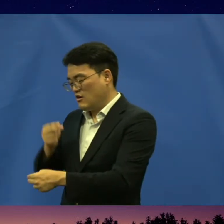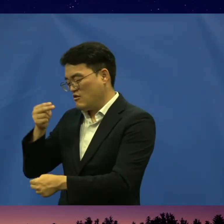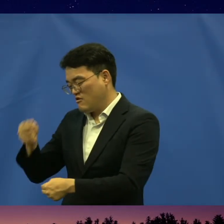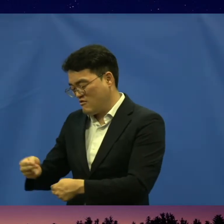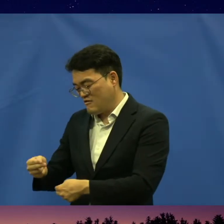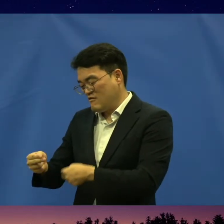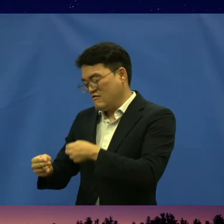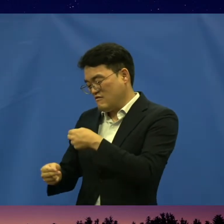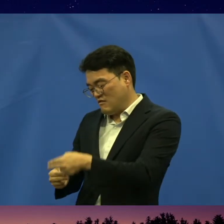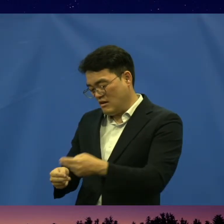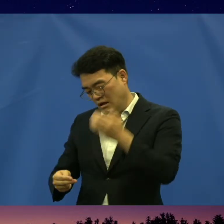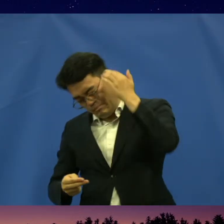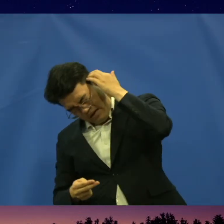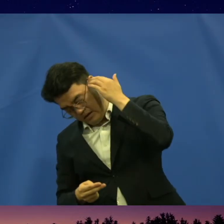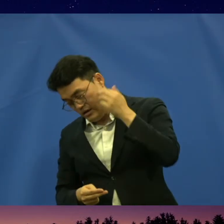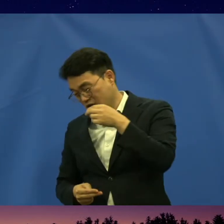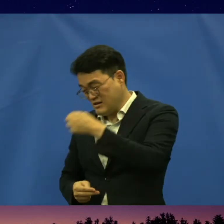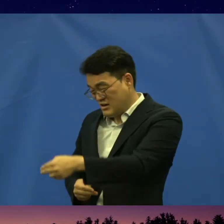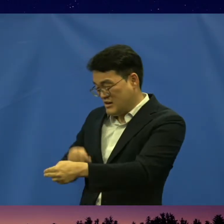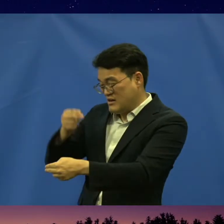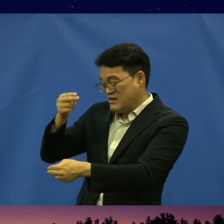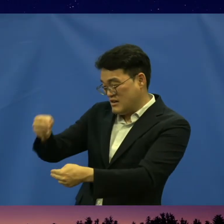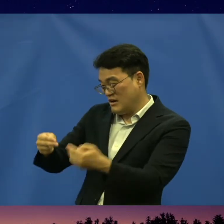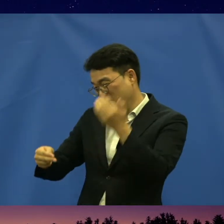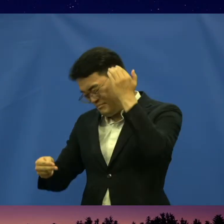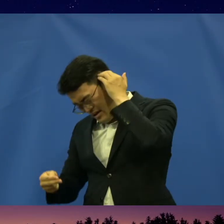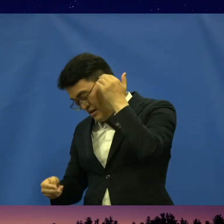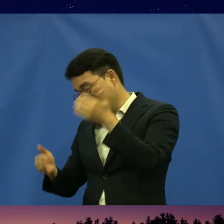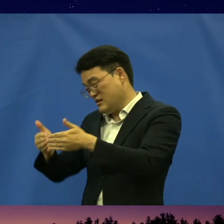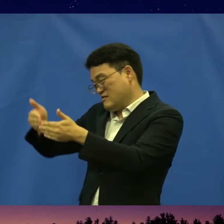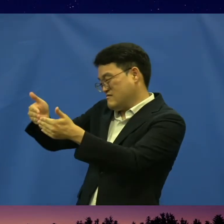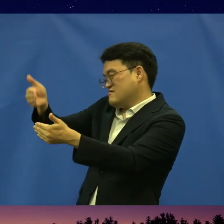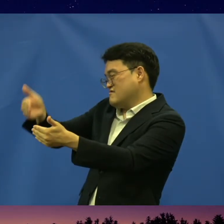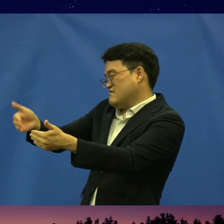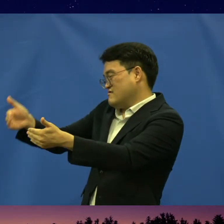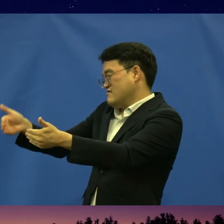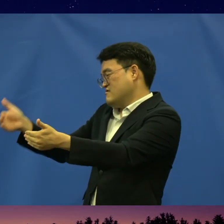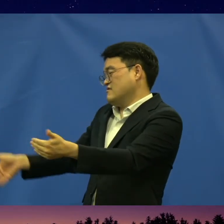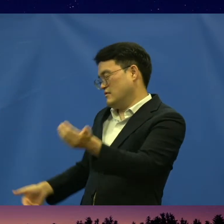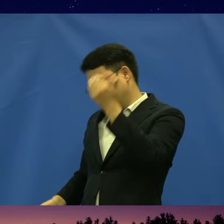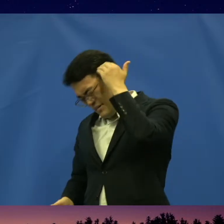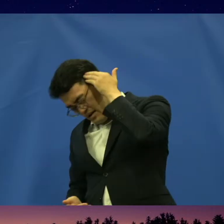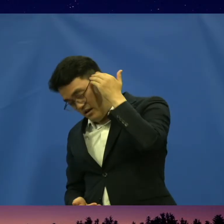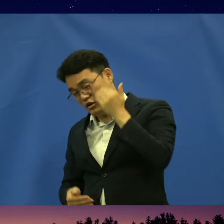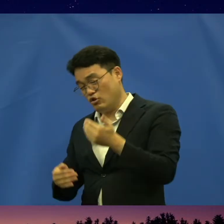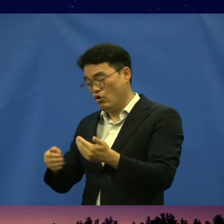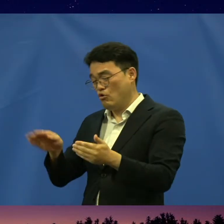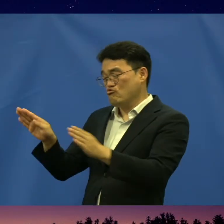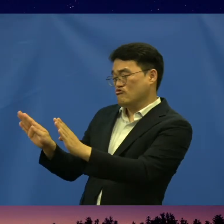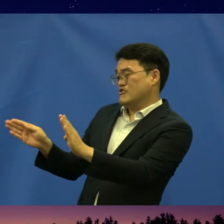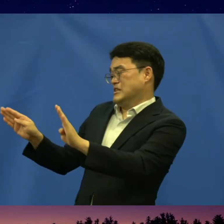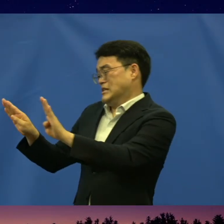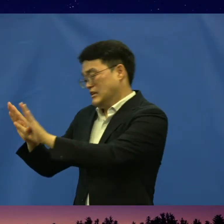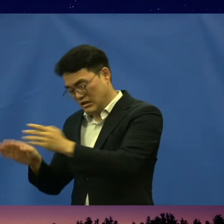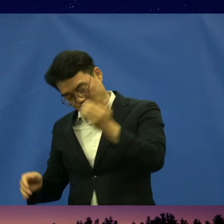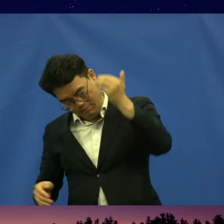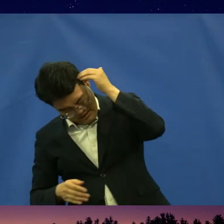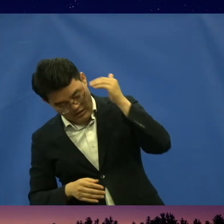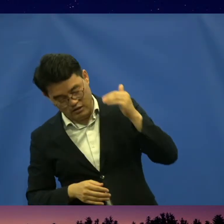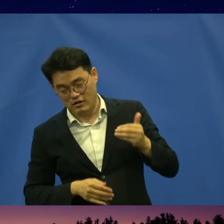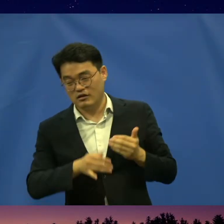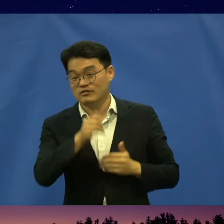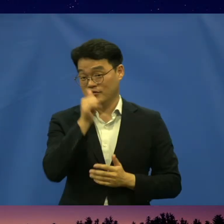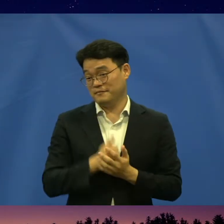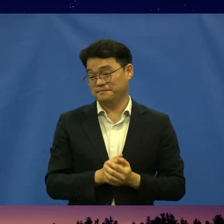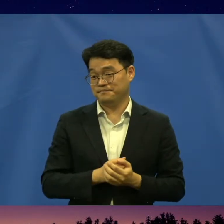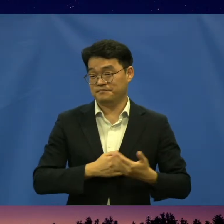어떤 면에서 숨 돌릴 틈도 없이 계속 공격을 하는 것입니다. 여러분, 세상에 저절로 되는 일이